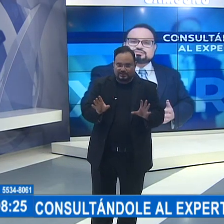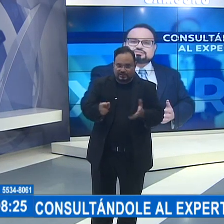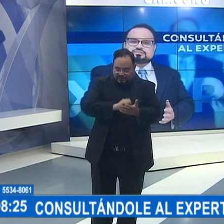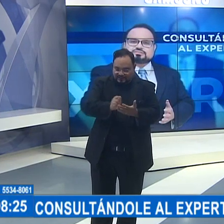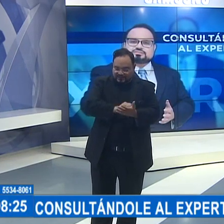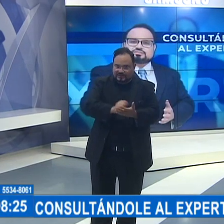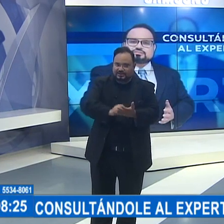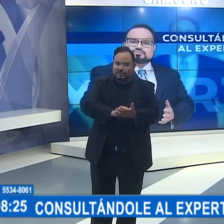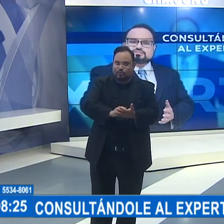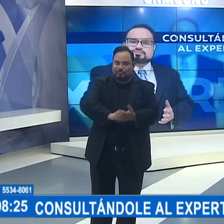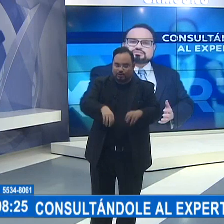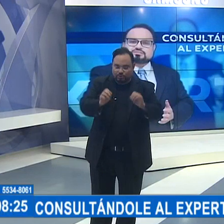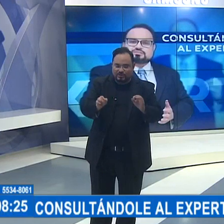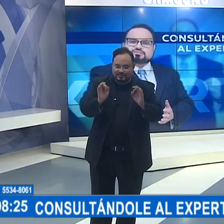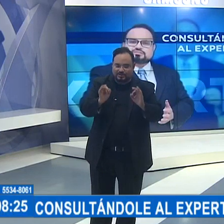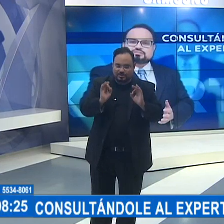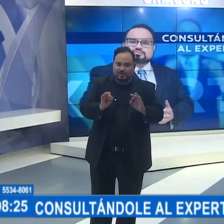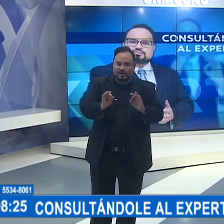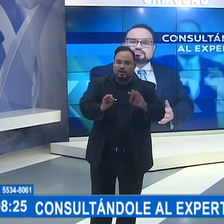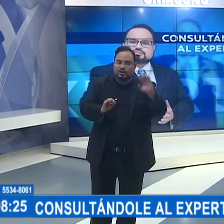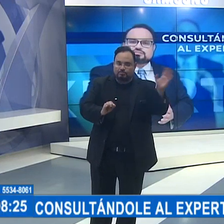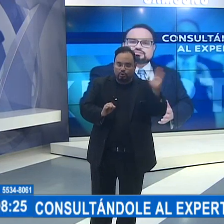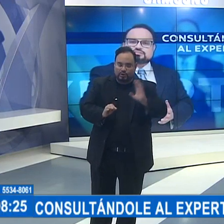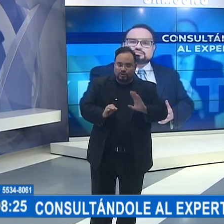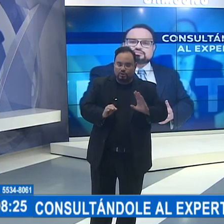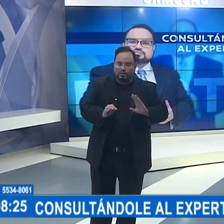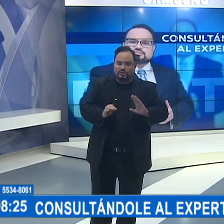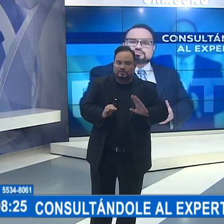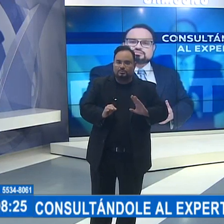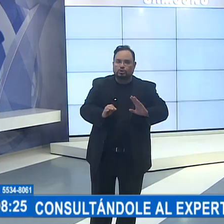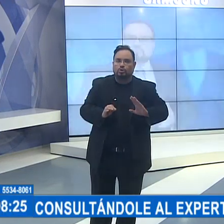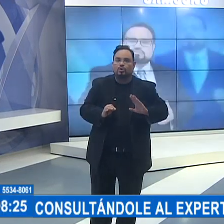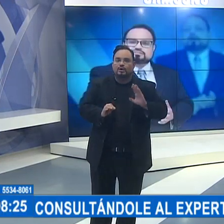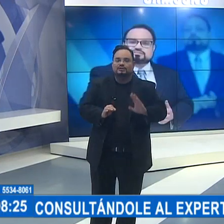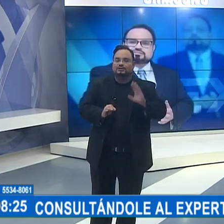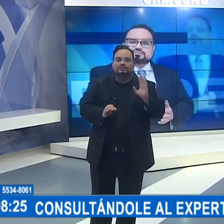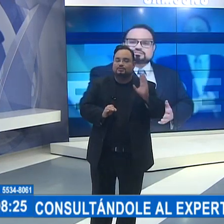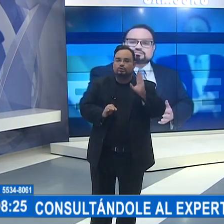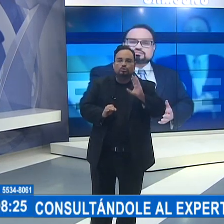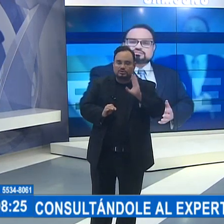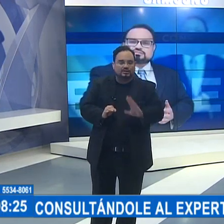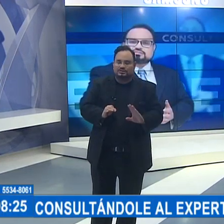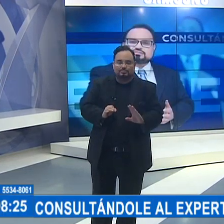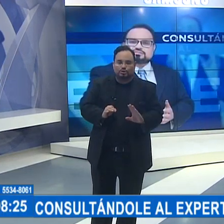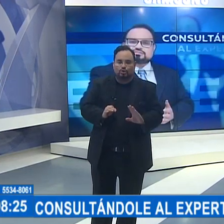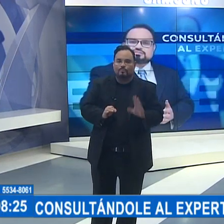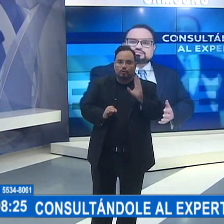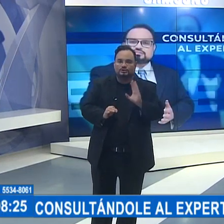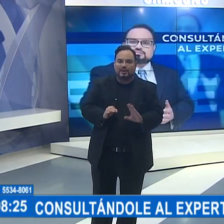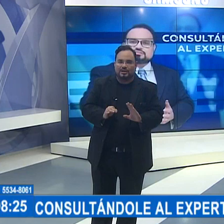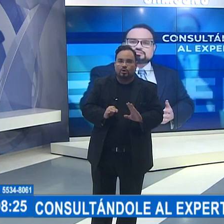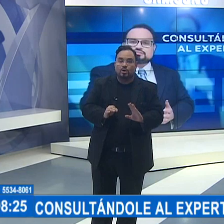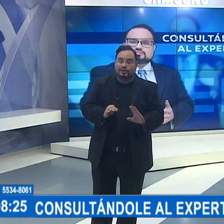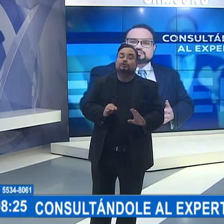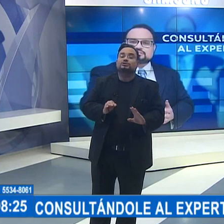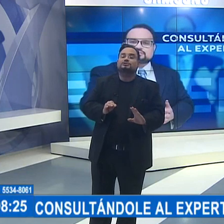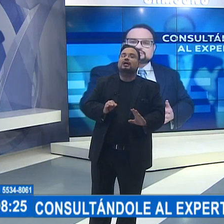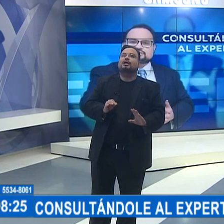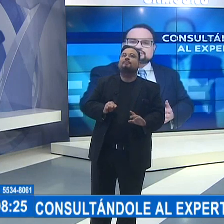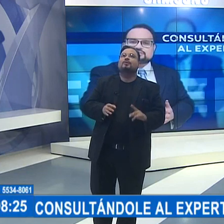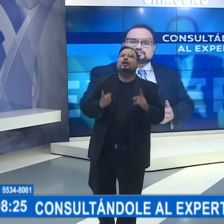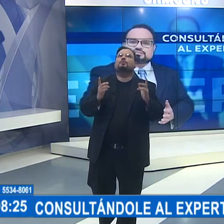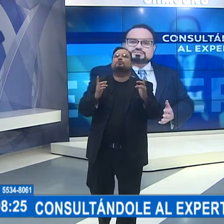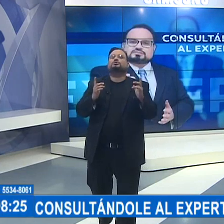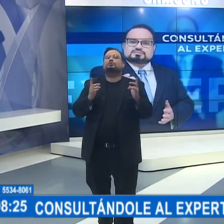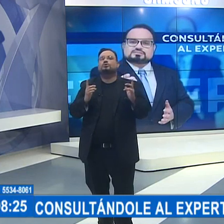usted necesite, así esté escrito a mano en una servilleta por quien dio el testamento, ese testamento no es testamento, no es válido. Y entonces